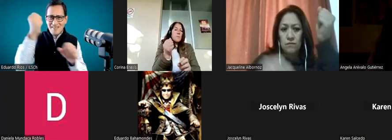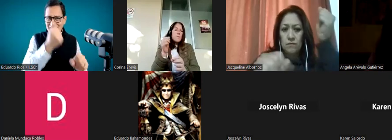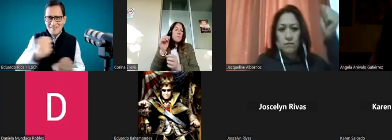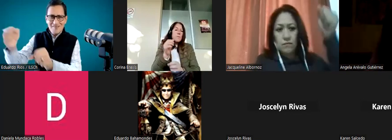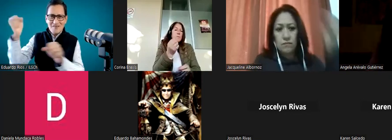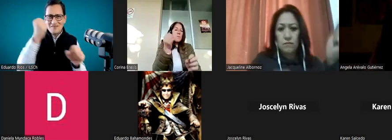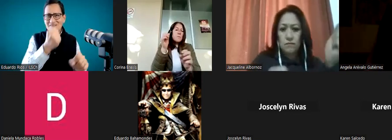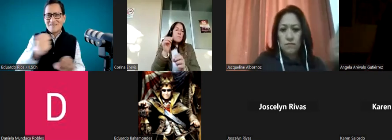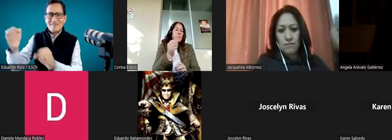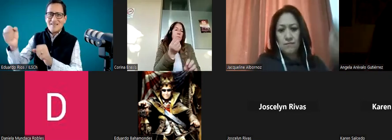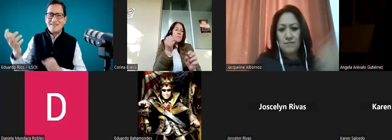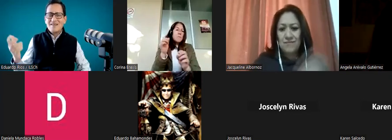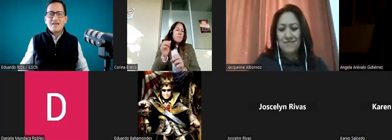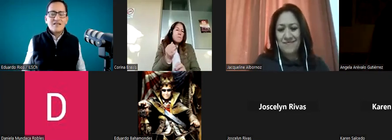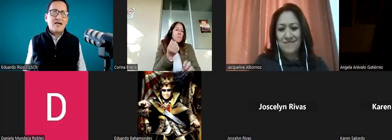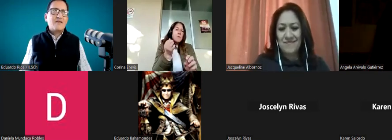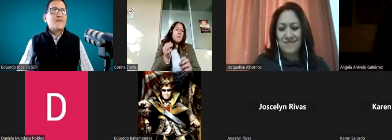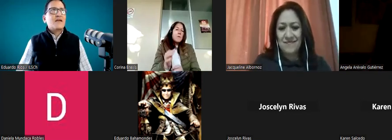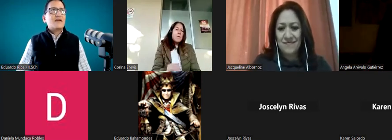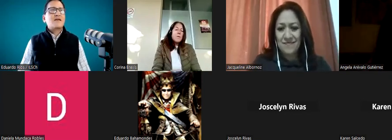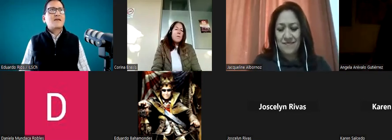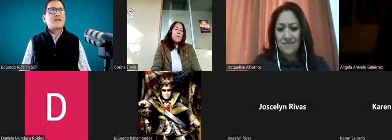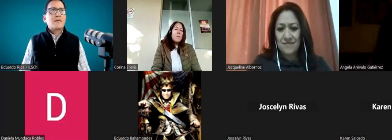Ah, sí, ¿cierto? Ya.